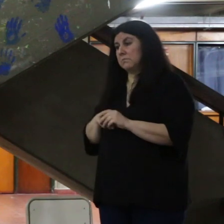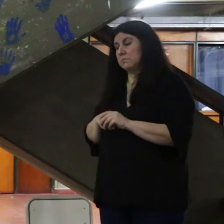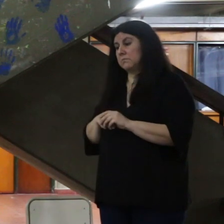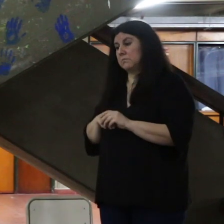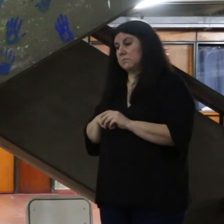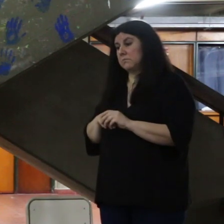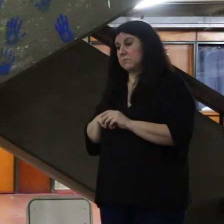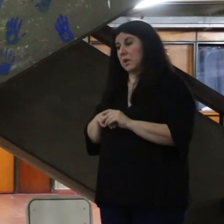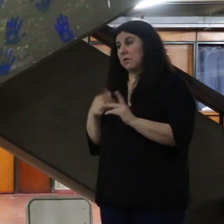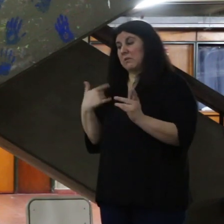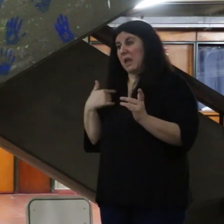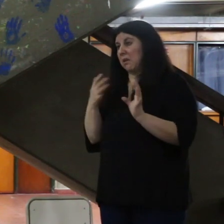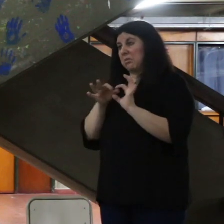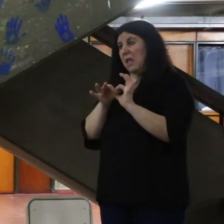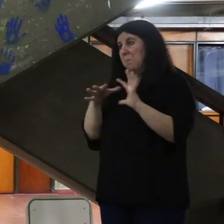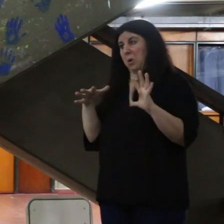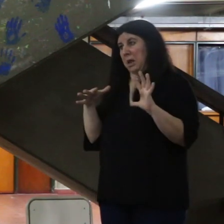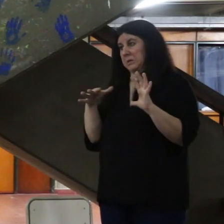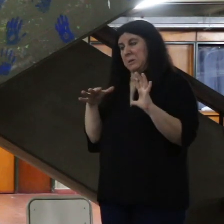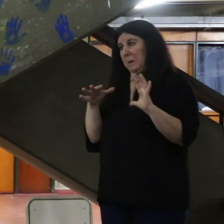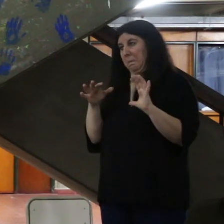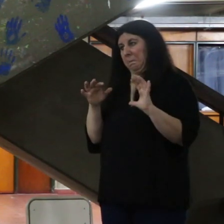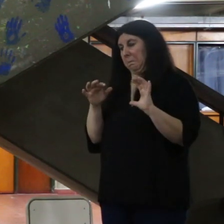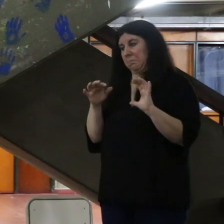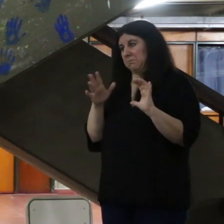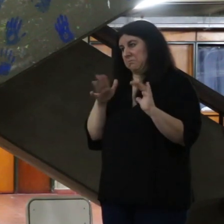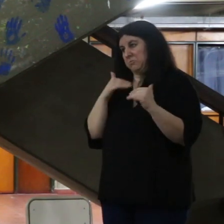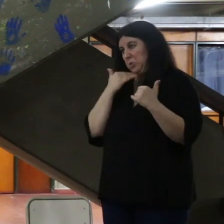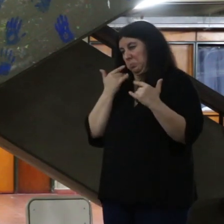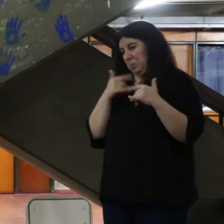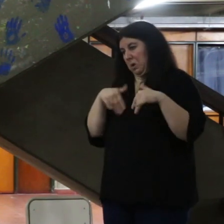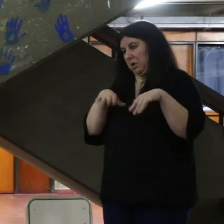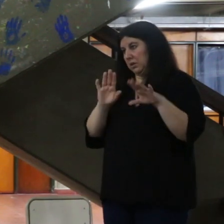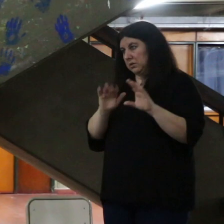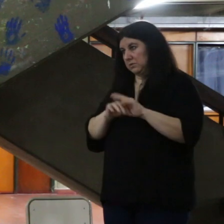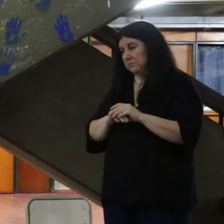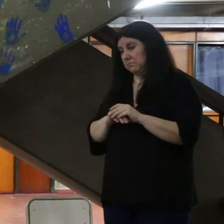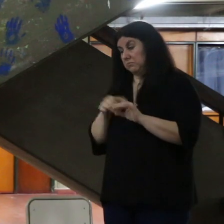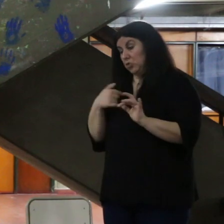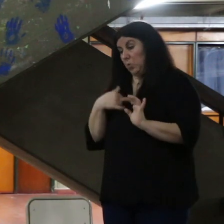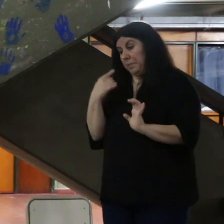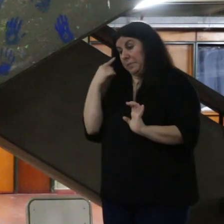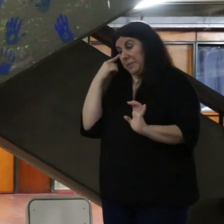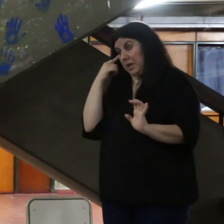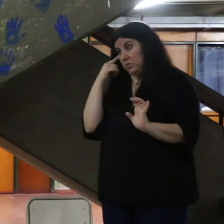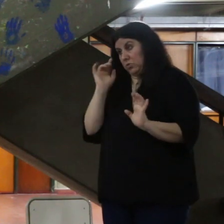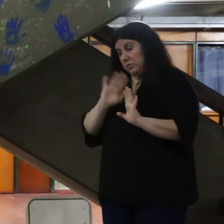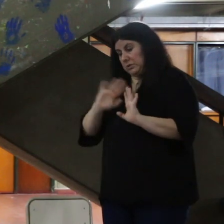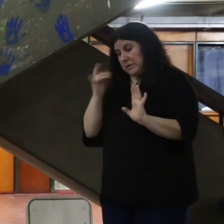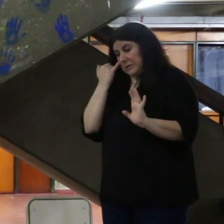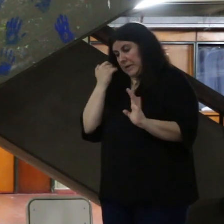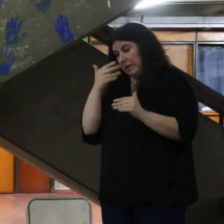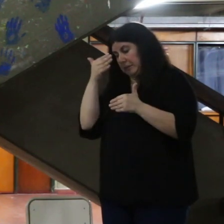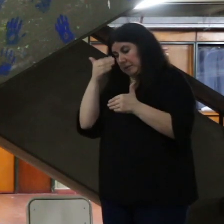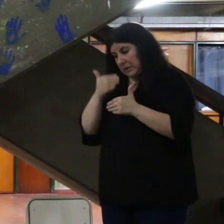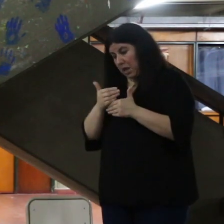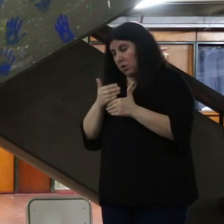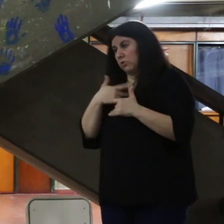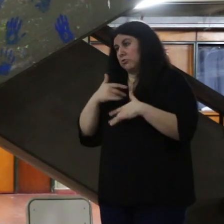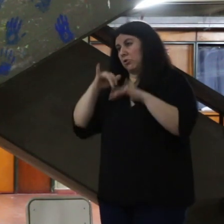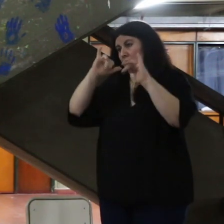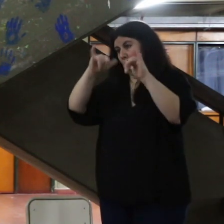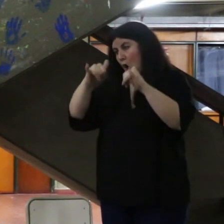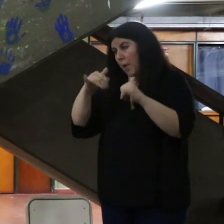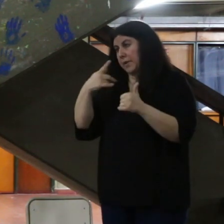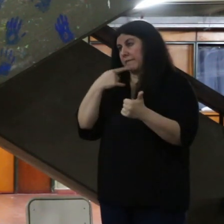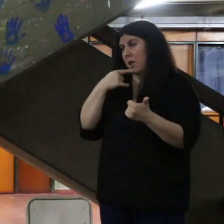este descreimiento en la democracia. Por lo tanto, lo que me parece, y cierro, con los jóvenes, con